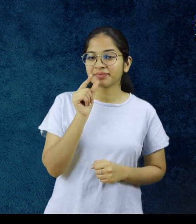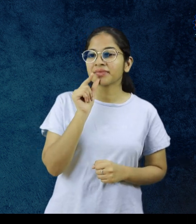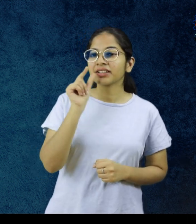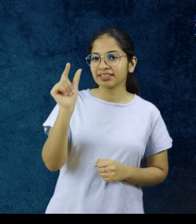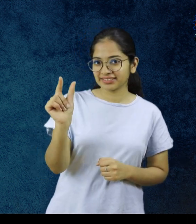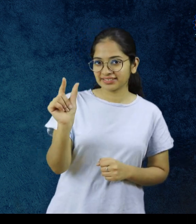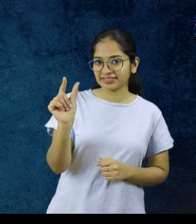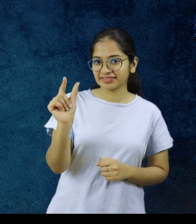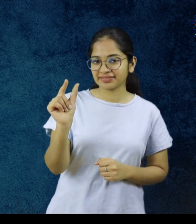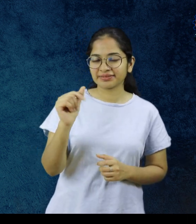चाचा